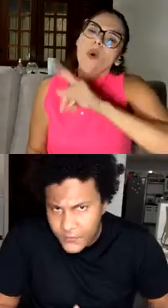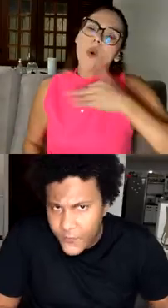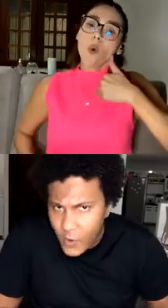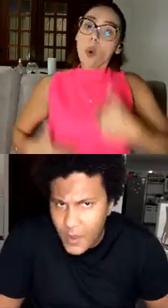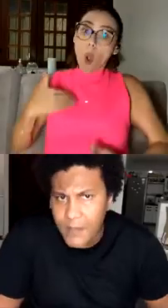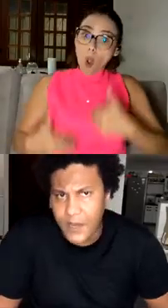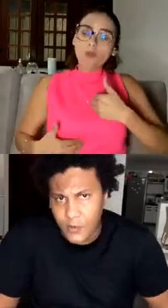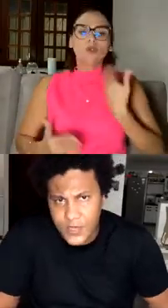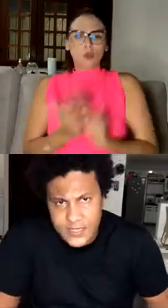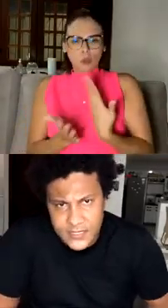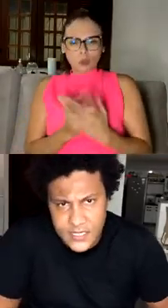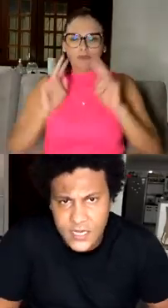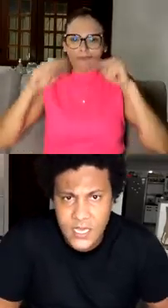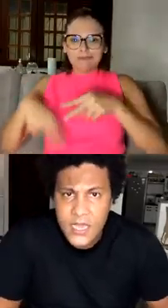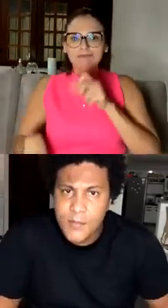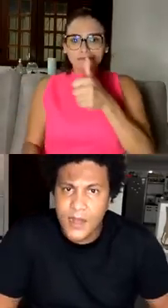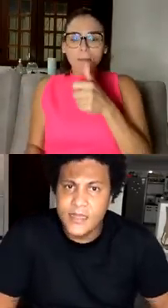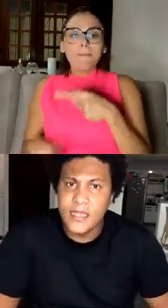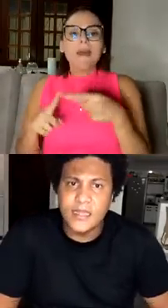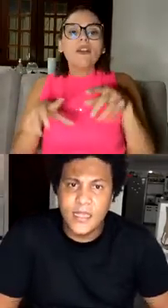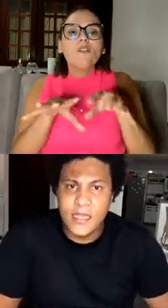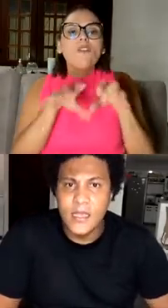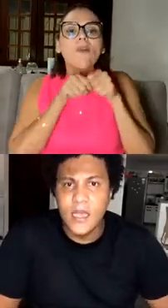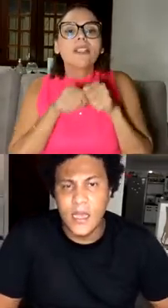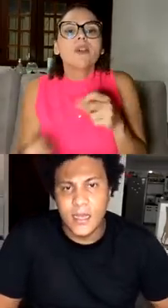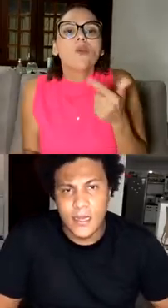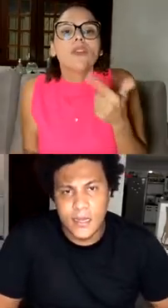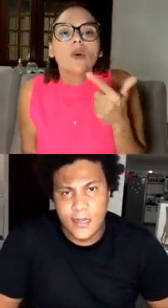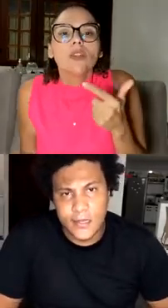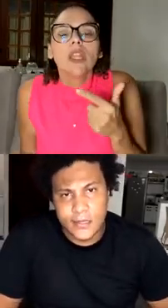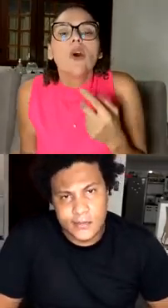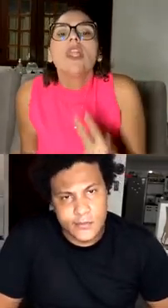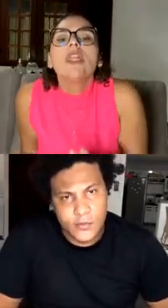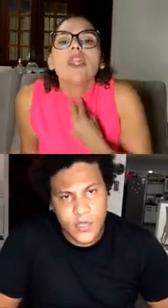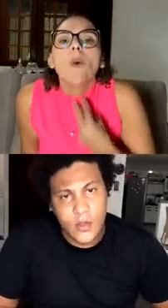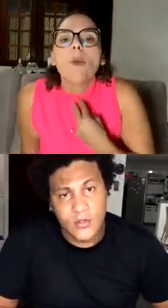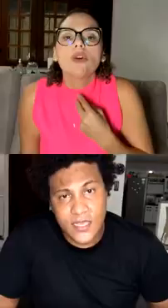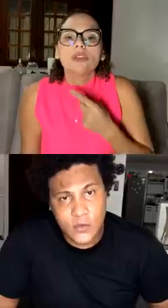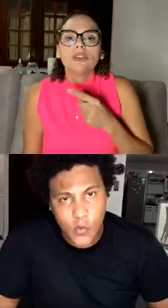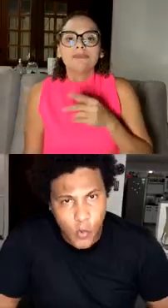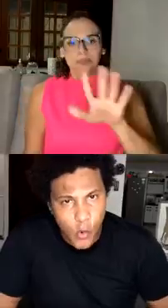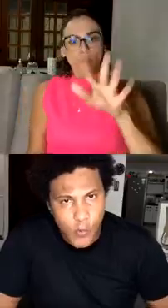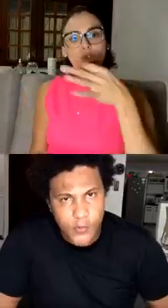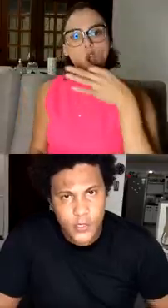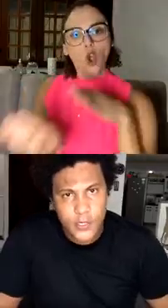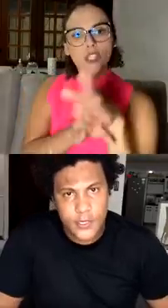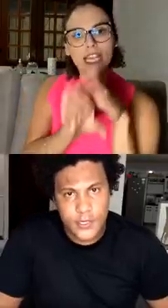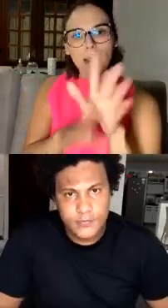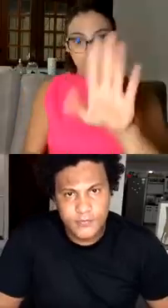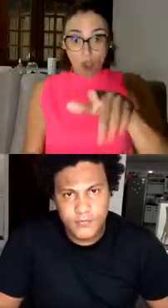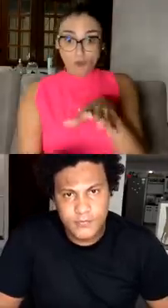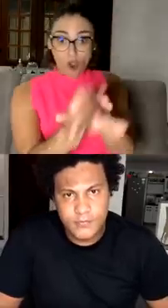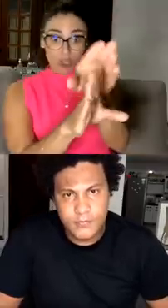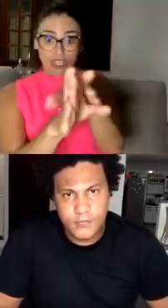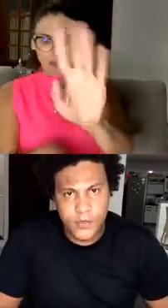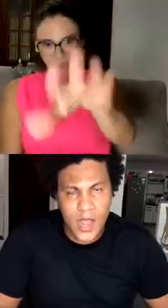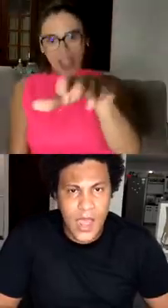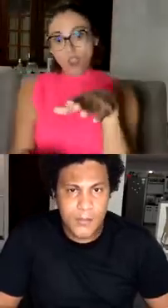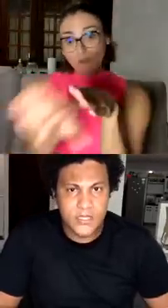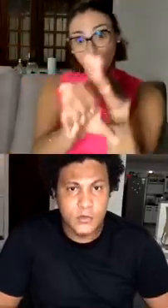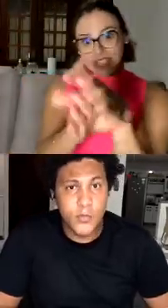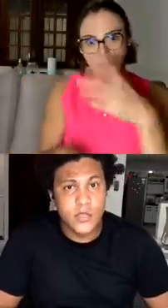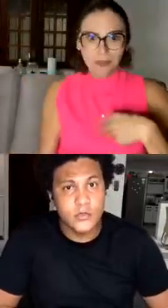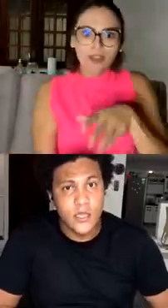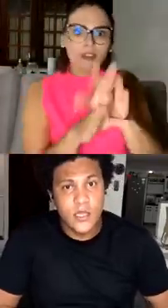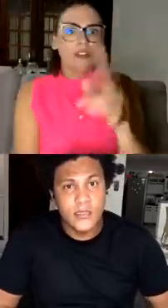me informar, para conhecer, para entender o que acontece com o corpo. Né?